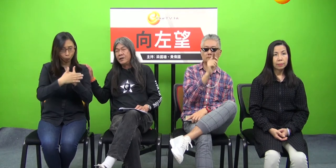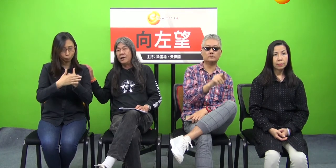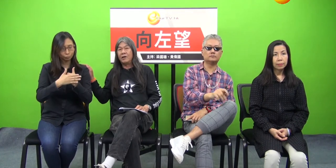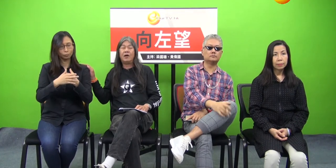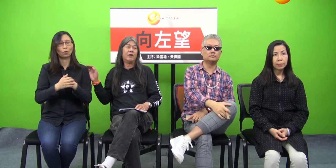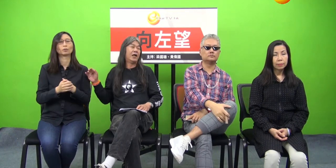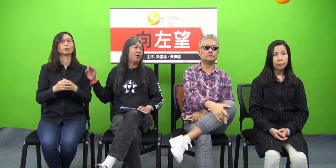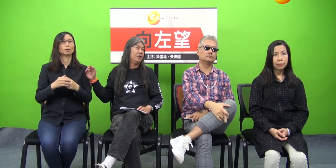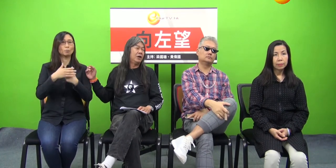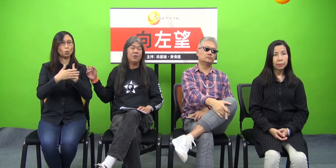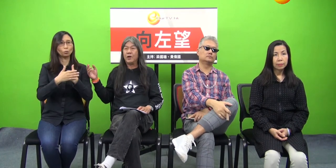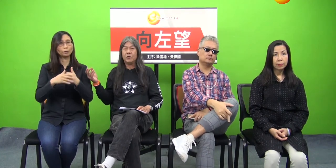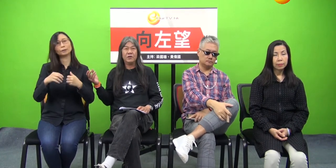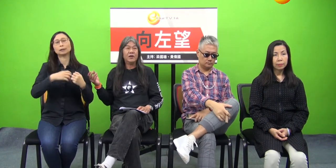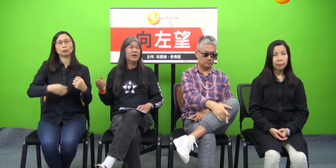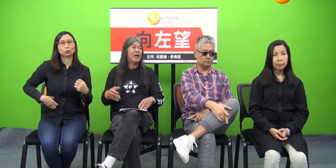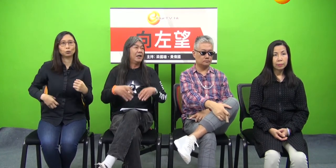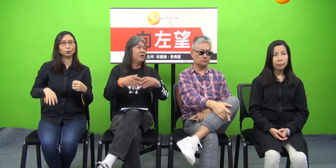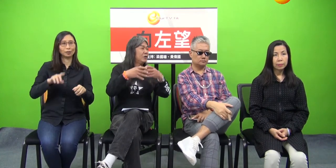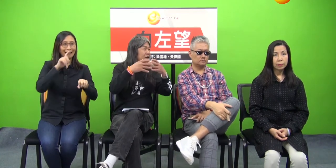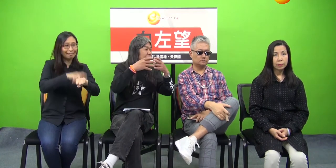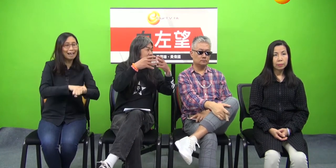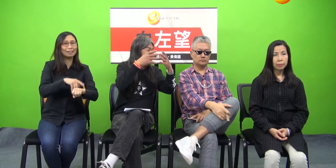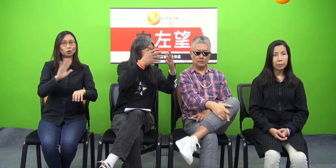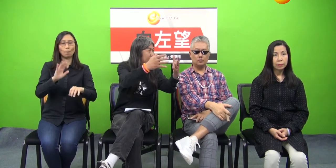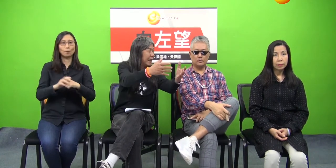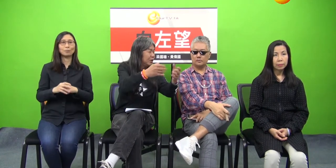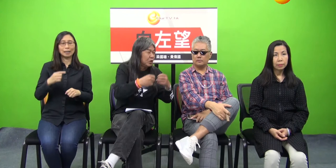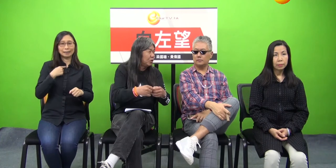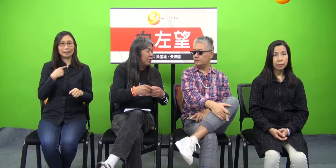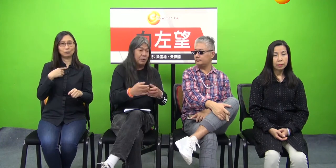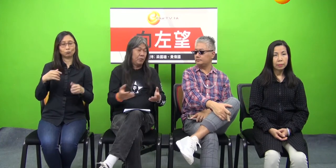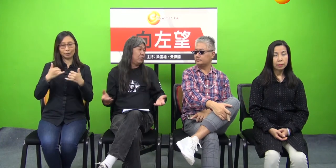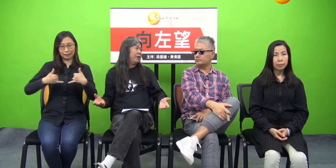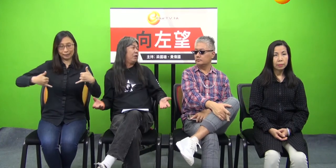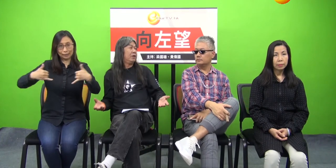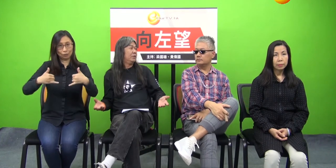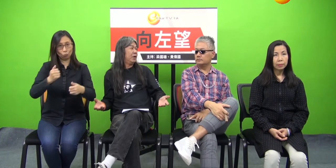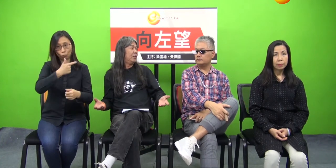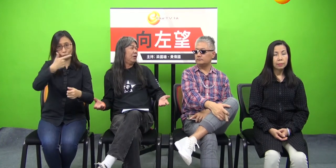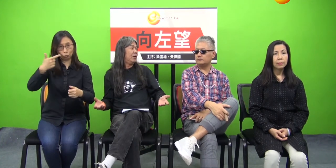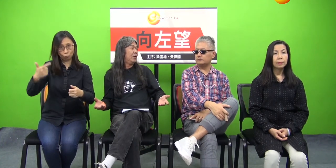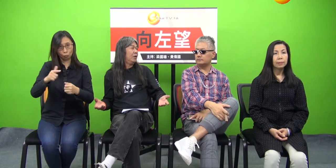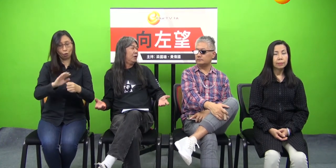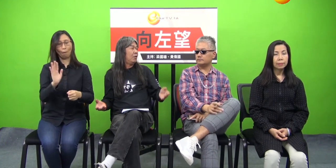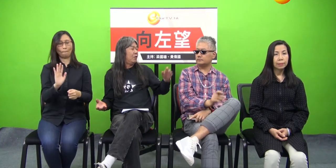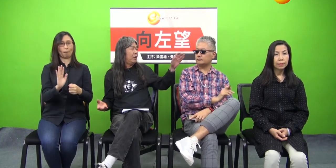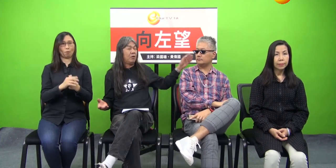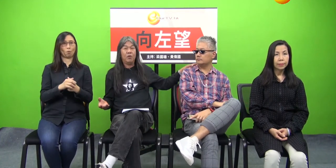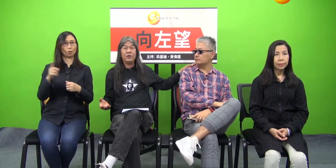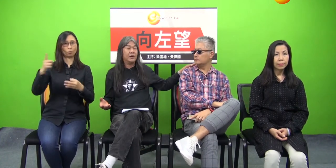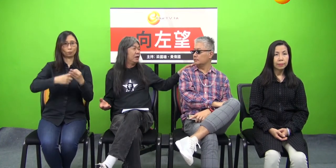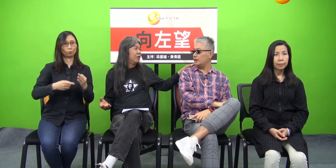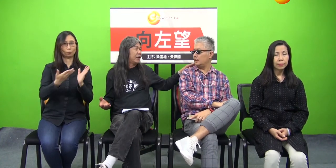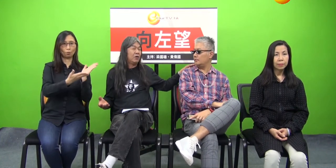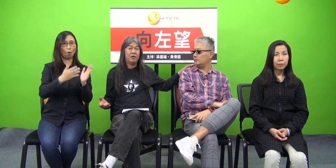之後咧就啊，我拉咗佢喎，你唔好俾佢做議員，係要議會嘅大多數話喂唔好啊，喂哥唔係喎。阿黄伟国好